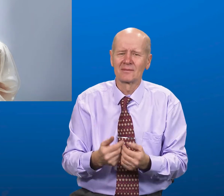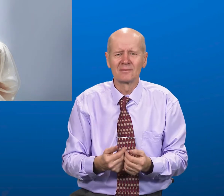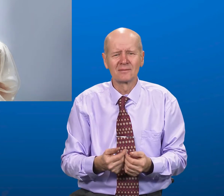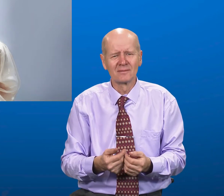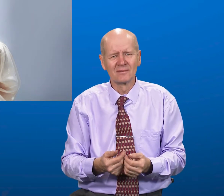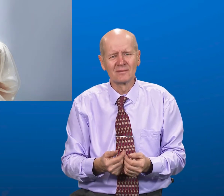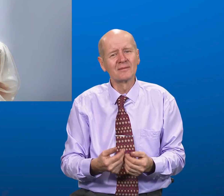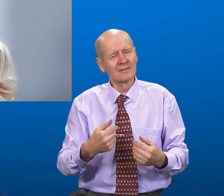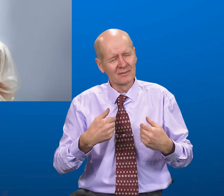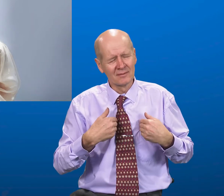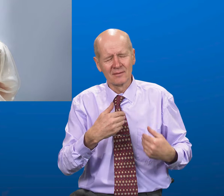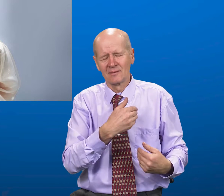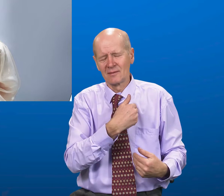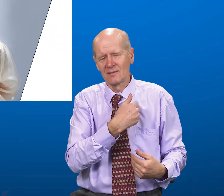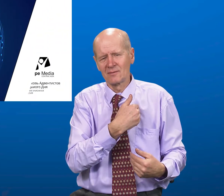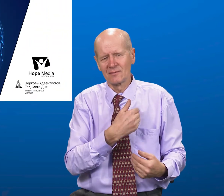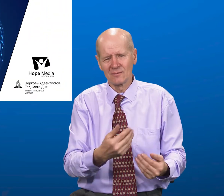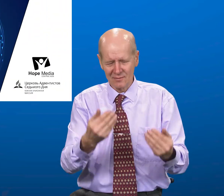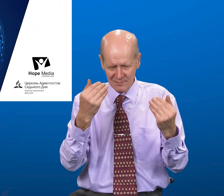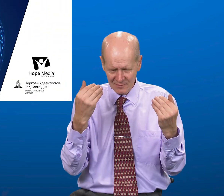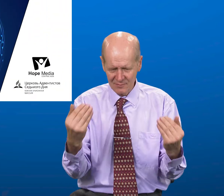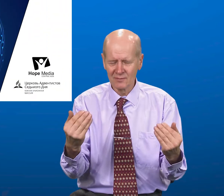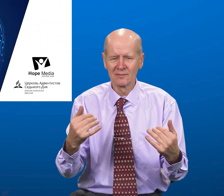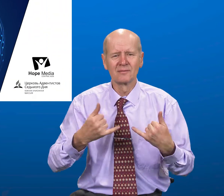Сделаю ли я это сегодня?